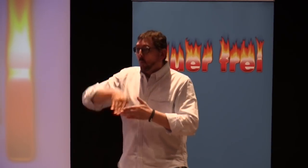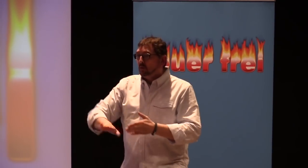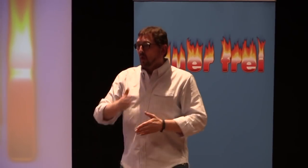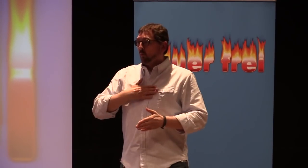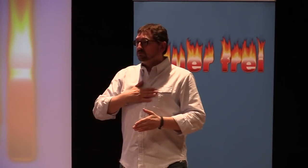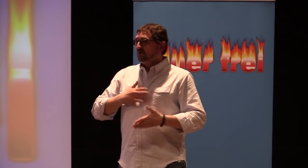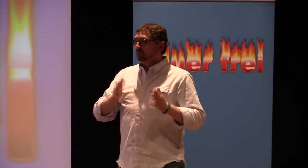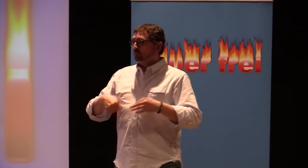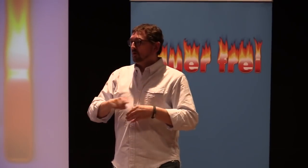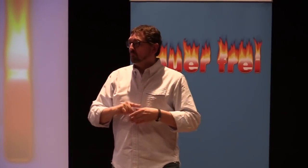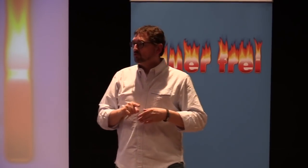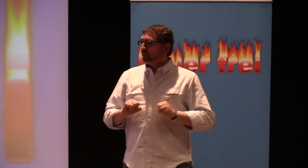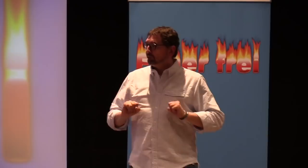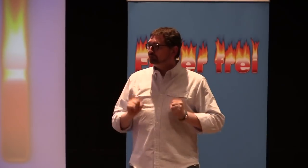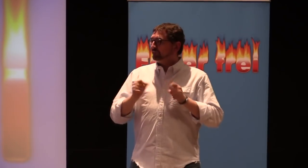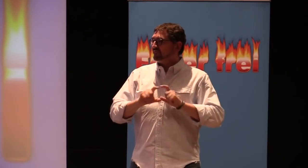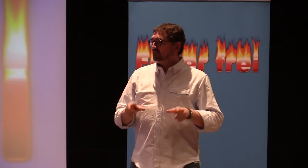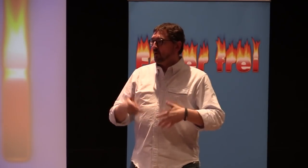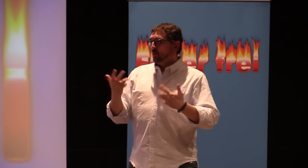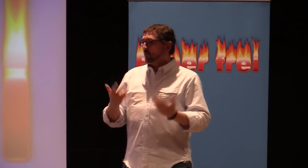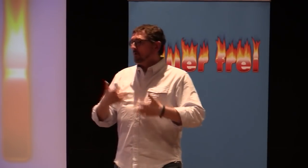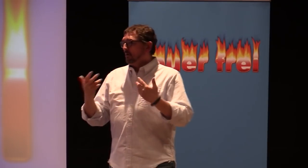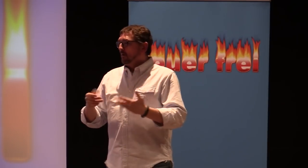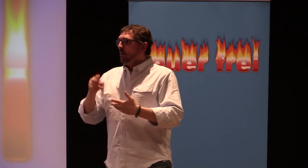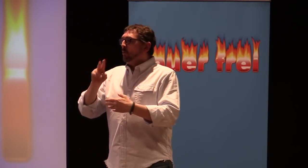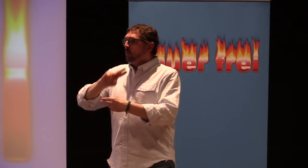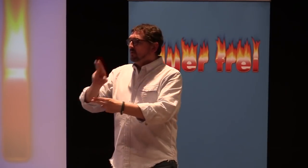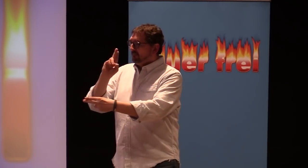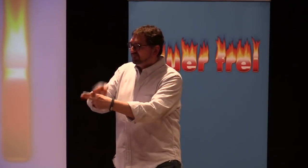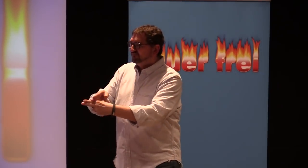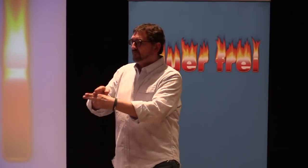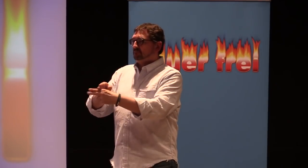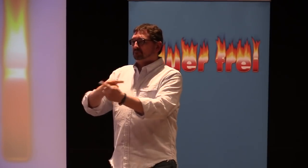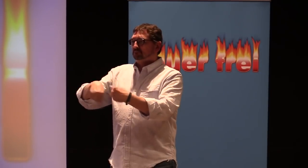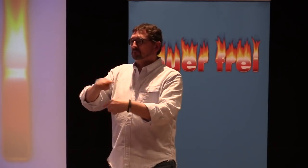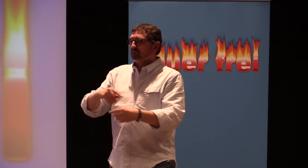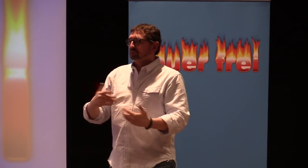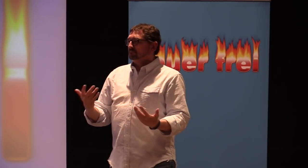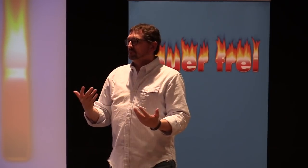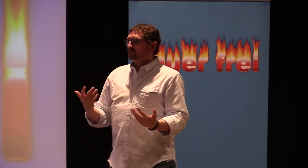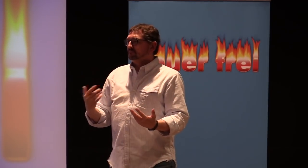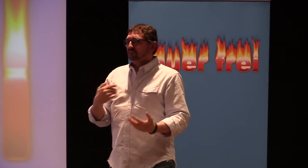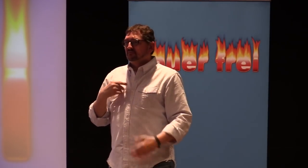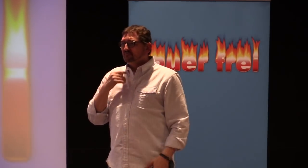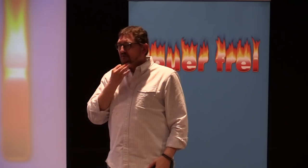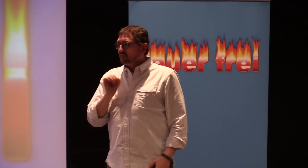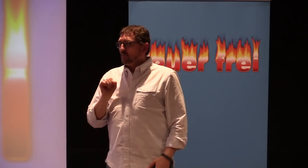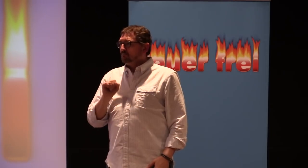abgeschlossen haben, aber dann gar nicht über den Tellerrand hinausschauen. Die bleiben unter sich, bleiben ja unter den Studienkolleginnen